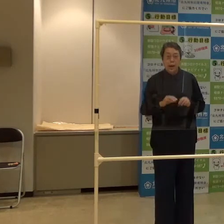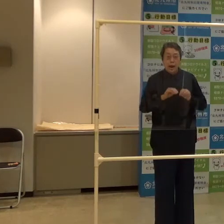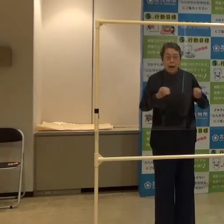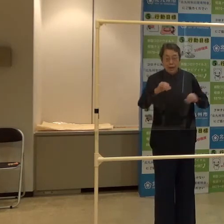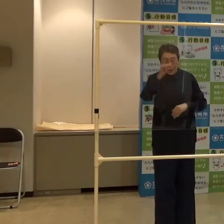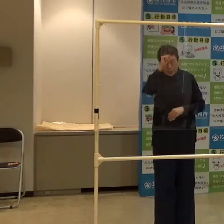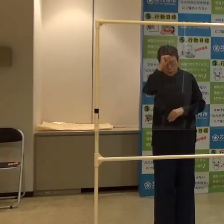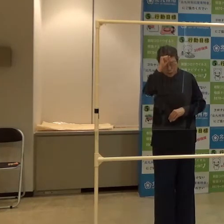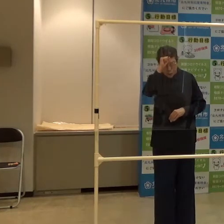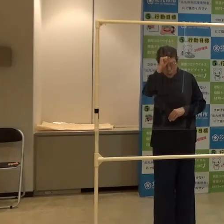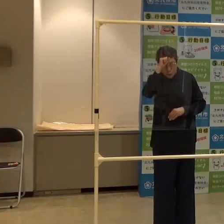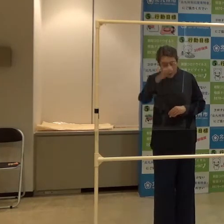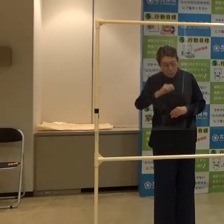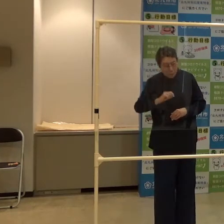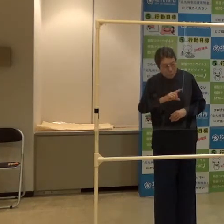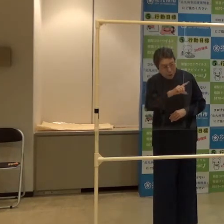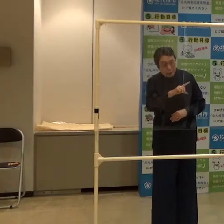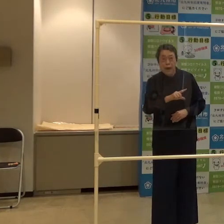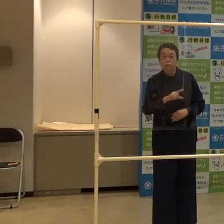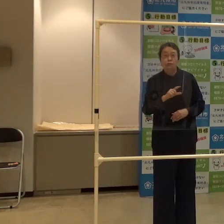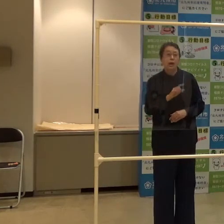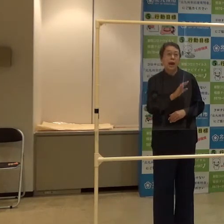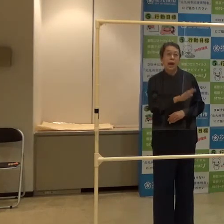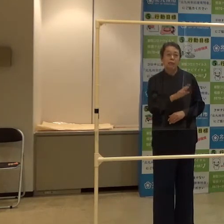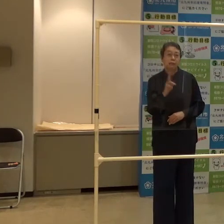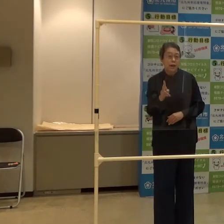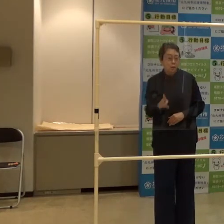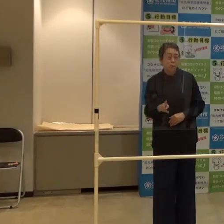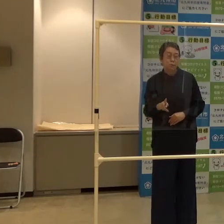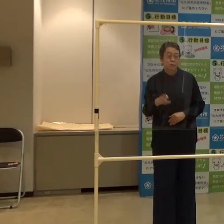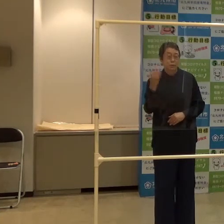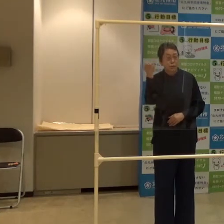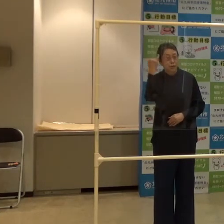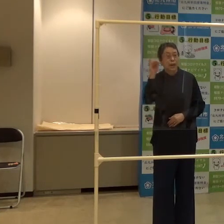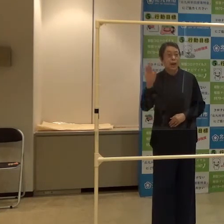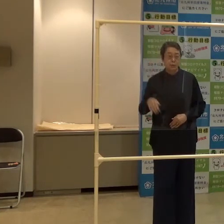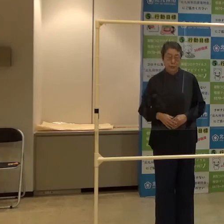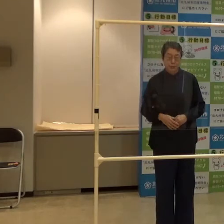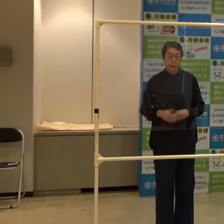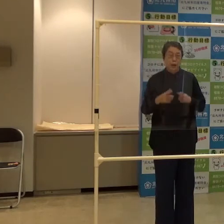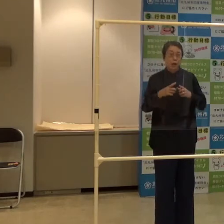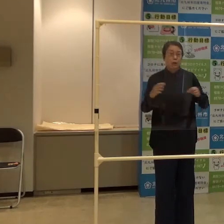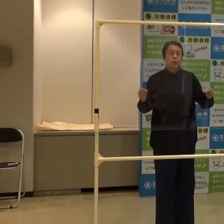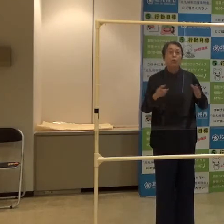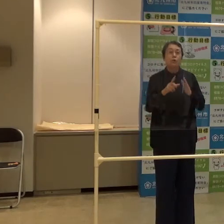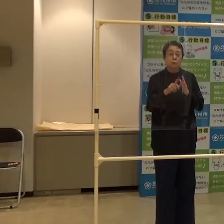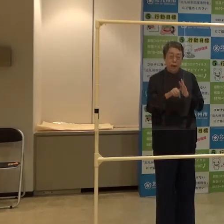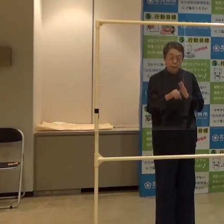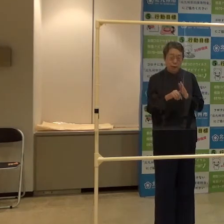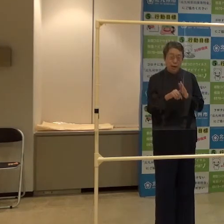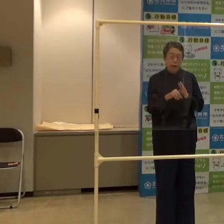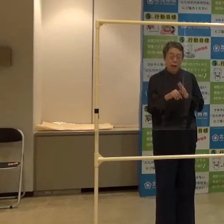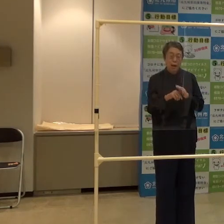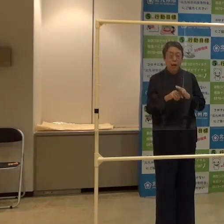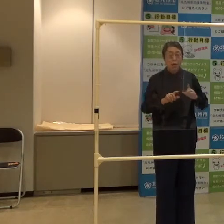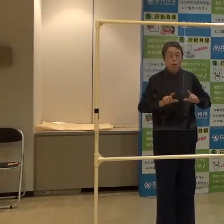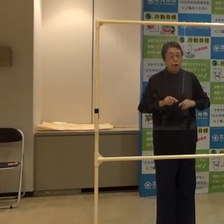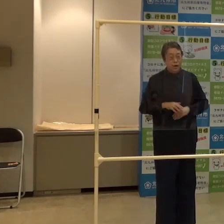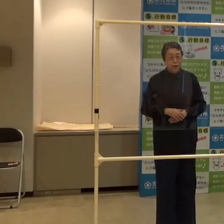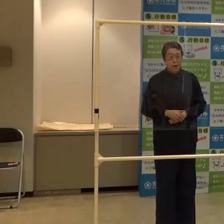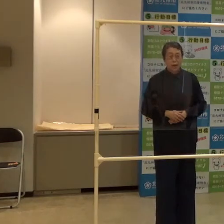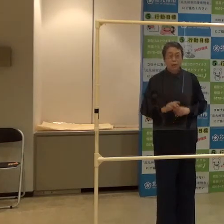という、そういう中にありまして、ただ日本の場合は首都圏東京